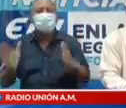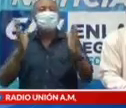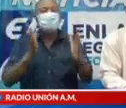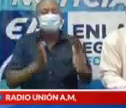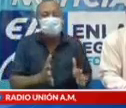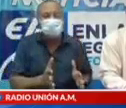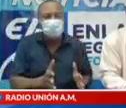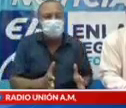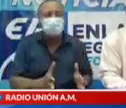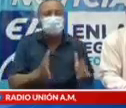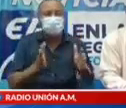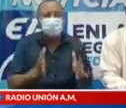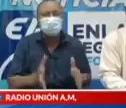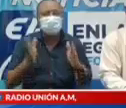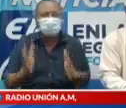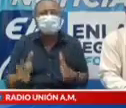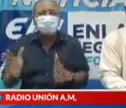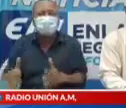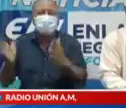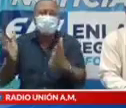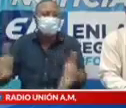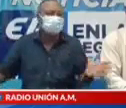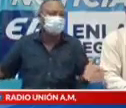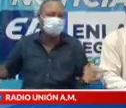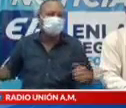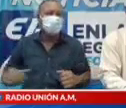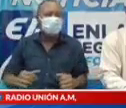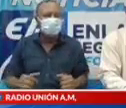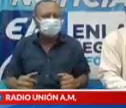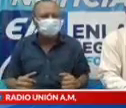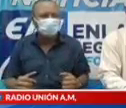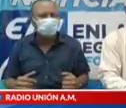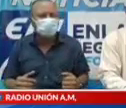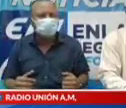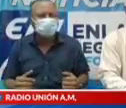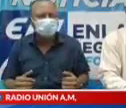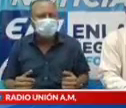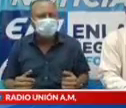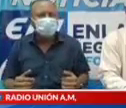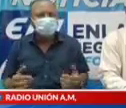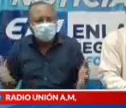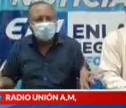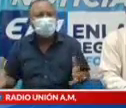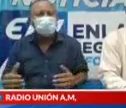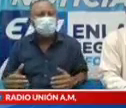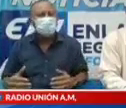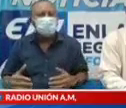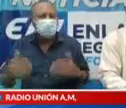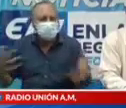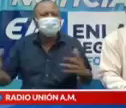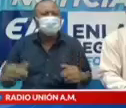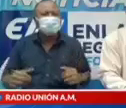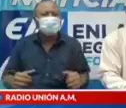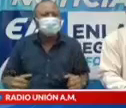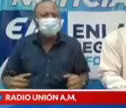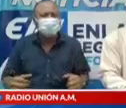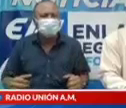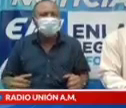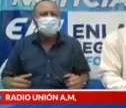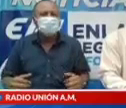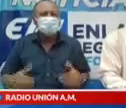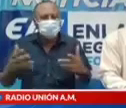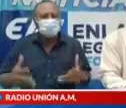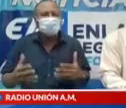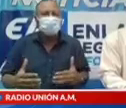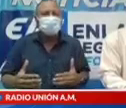de lucha. Somos maestros de más de 30 años. Vayan a ver nuestros bienes. Vayan a nuestras